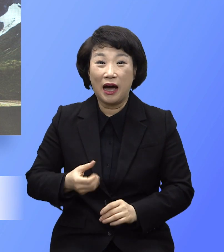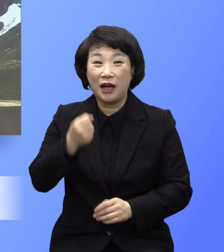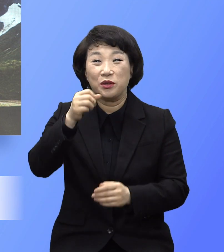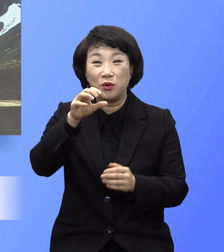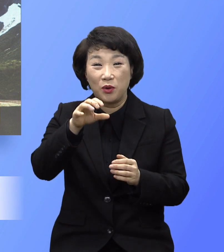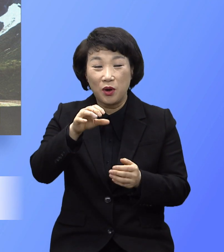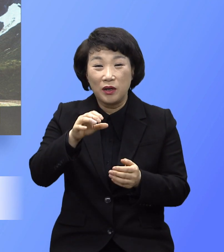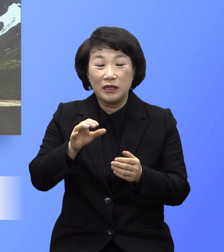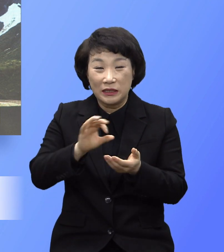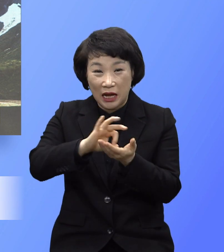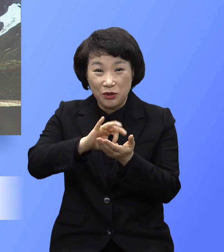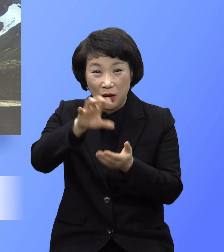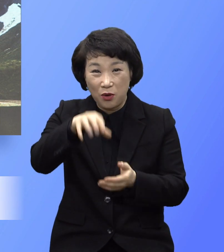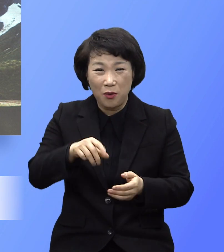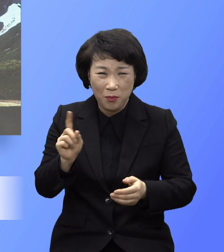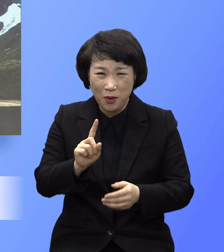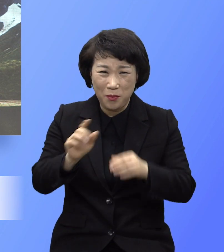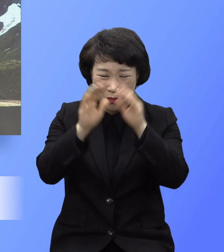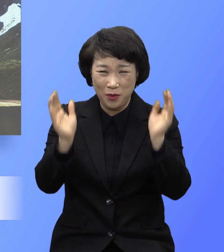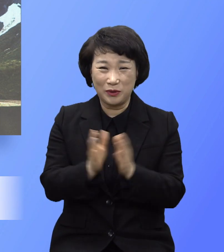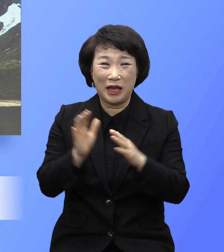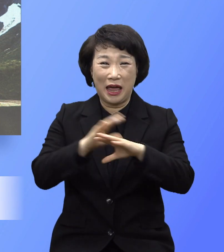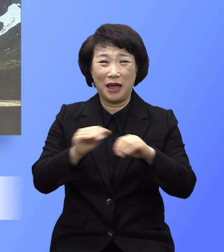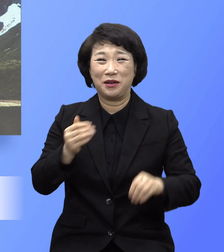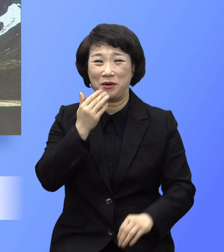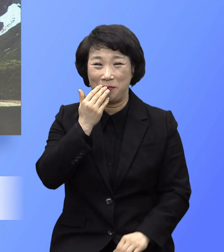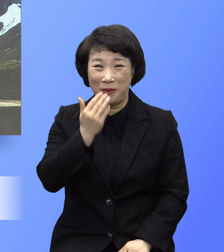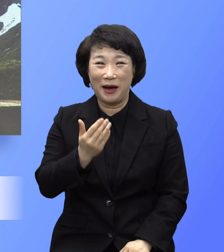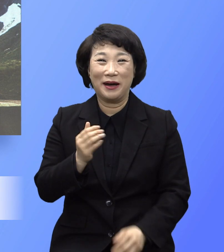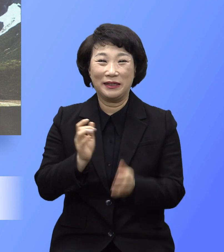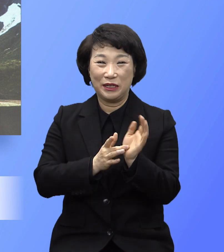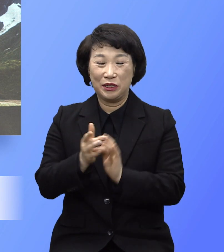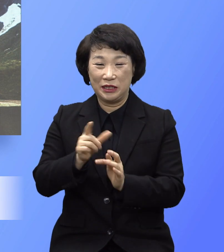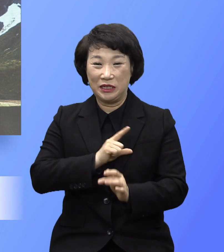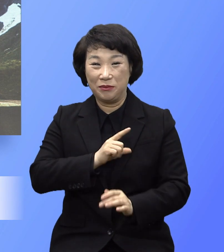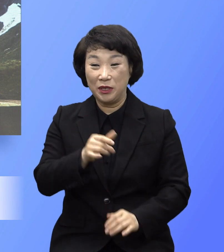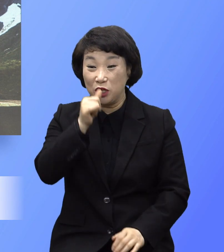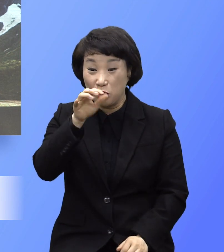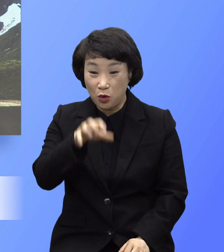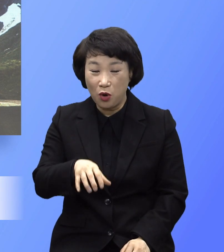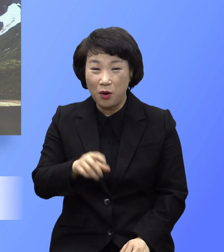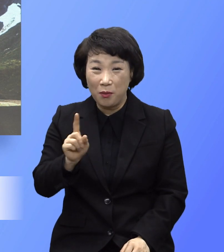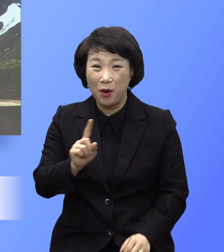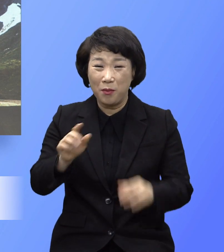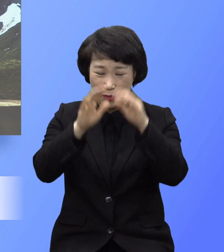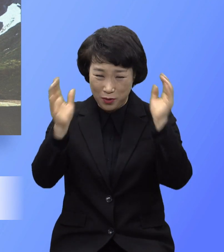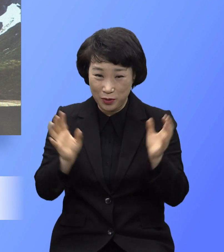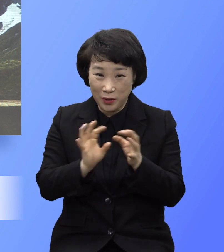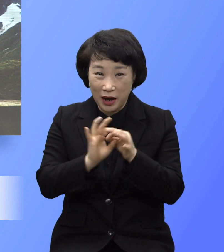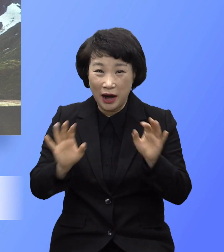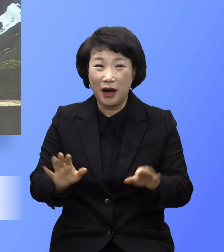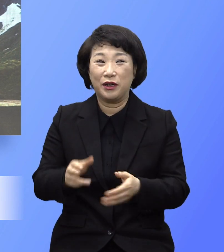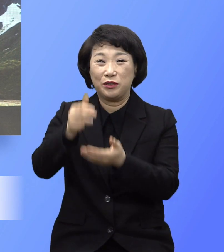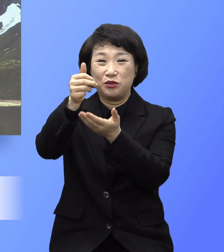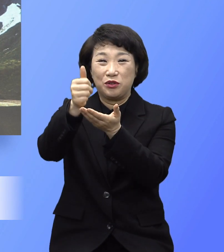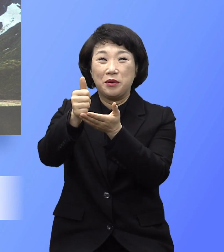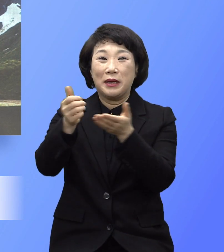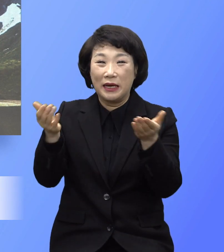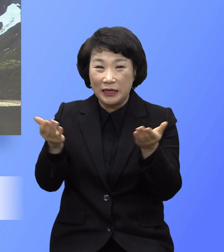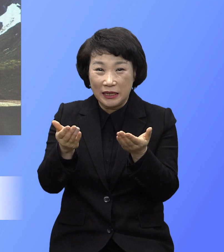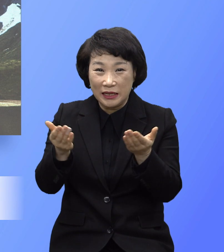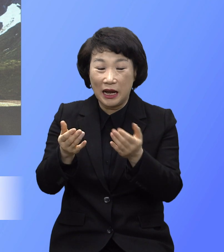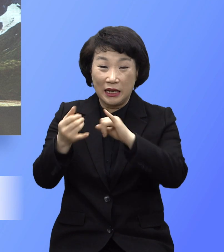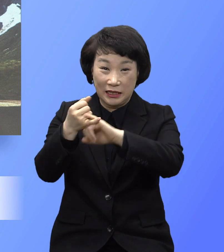곳에는 무엇이든지 해결되는 것이요 그 이름이 있는 곳에는 무엇이든지 주가